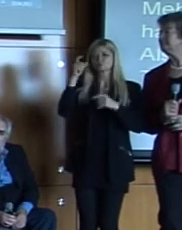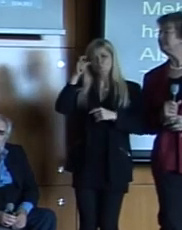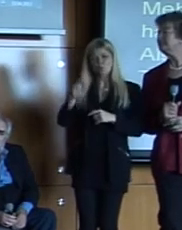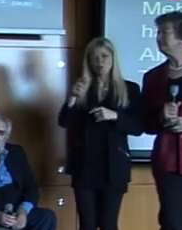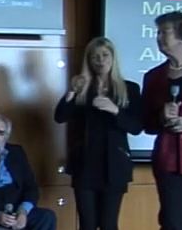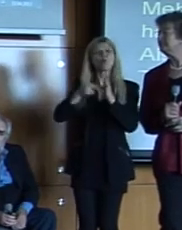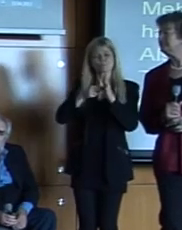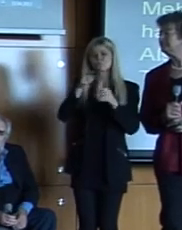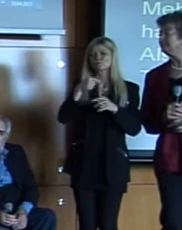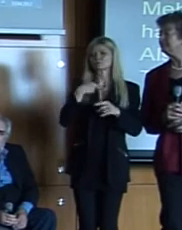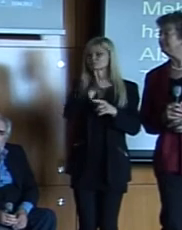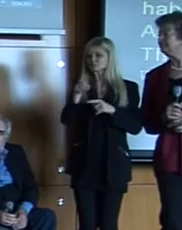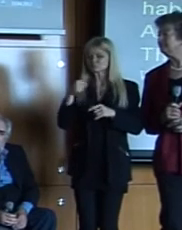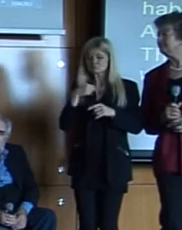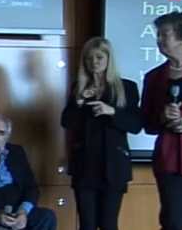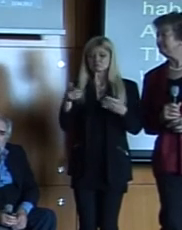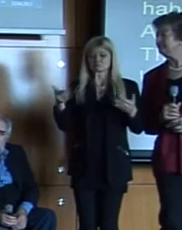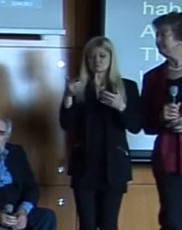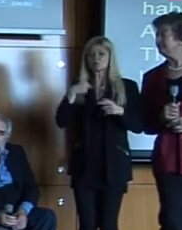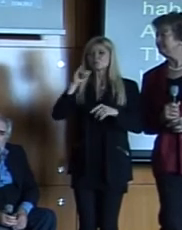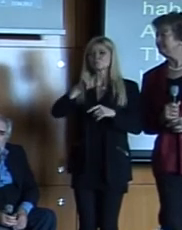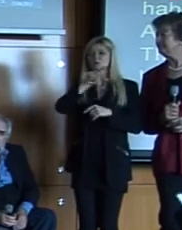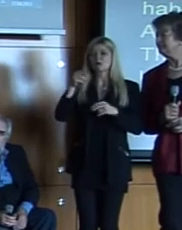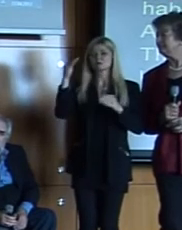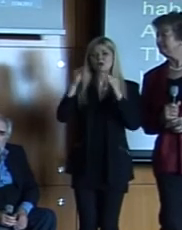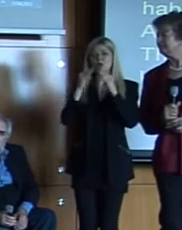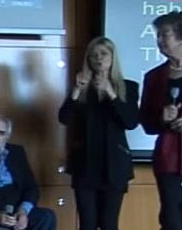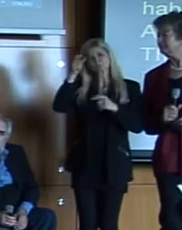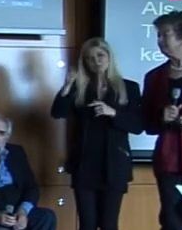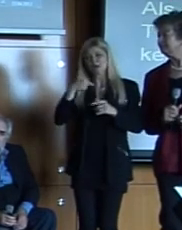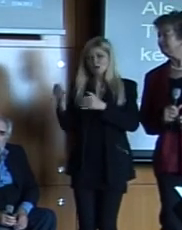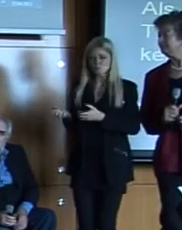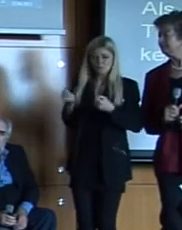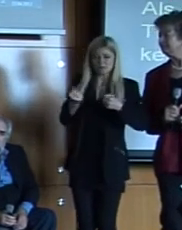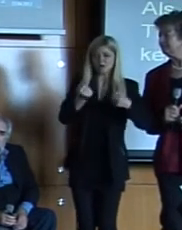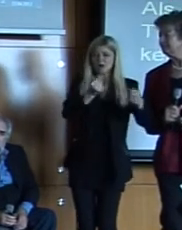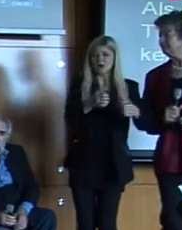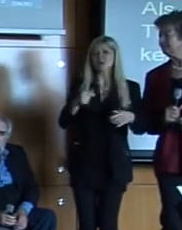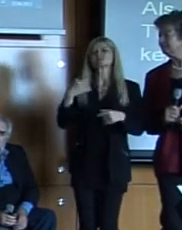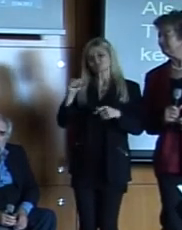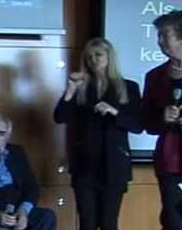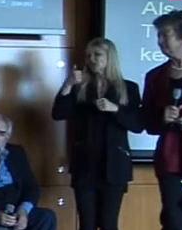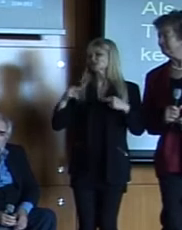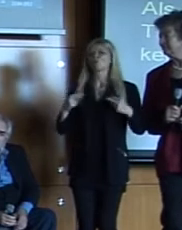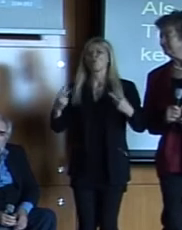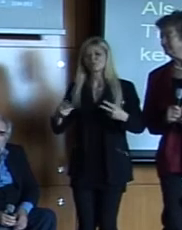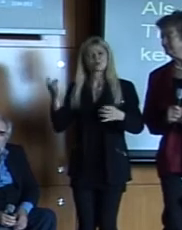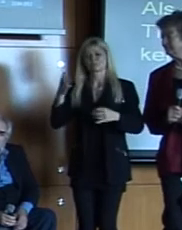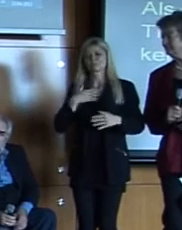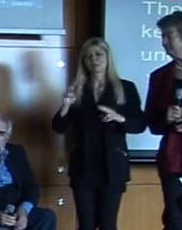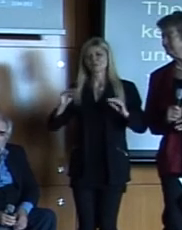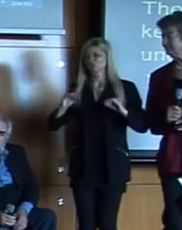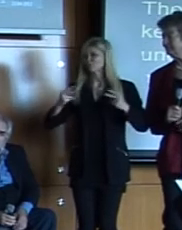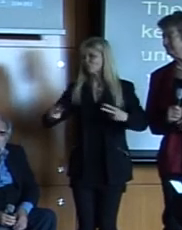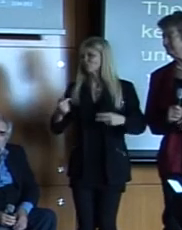sie hinuntergetragen. Das war einer meiner ersten Vorfälle, zumindest die Bandscheiben betreffend. Und da habe ich gemerkt, wie schwer das